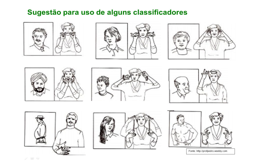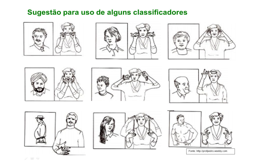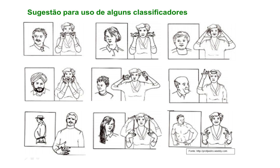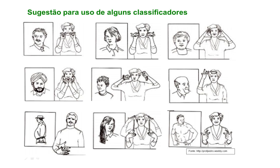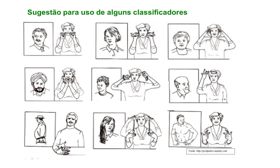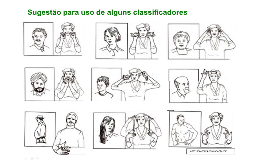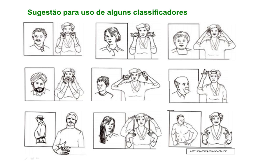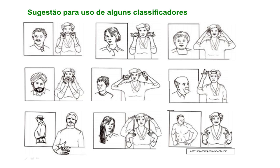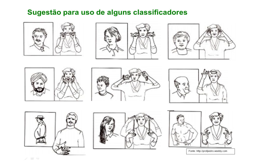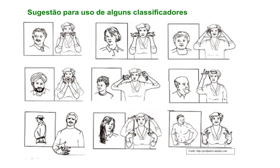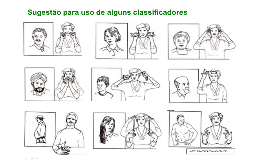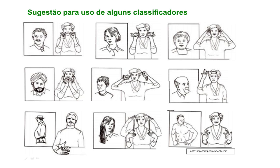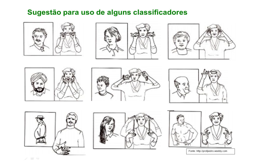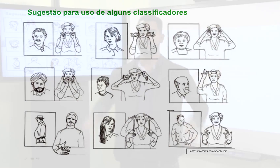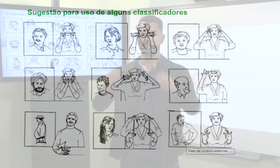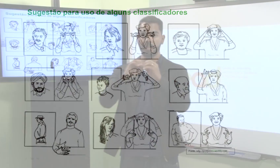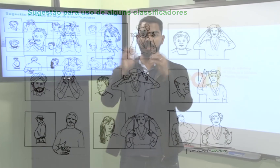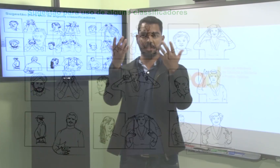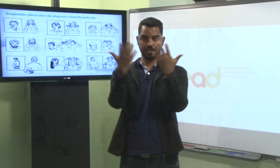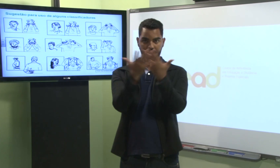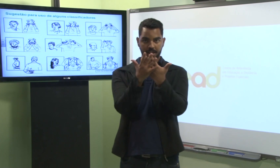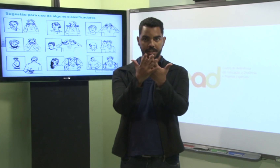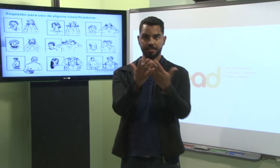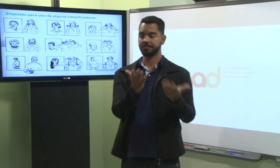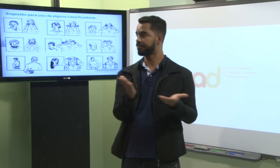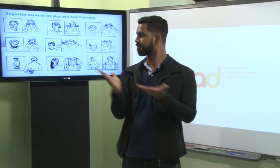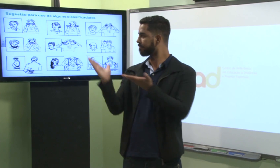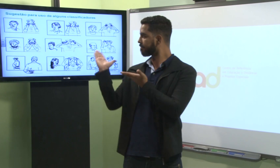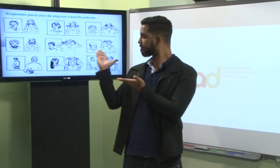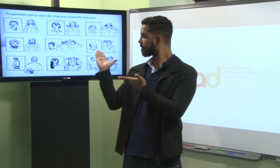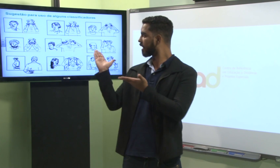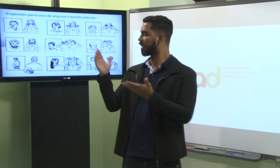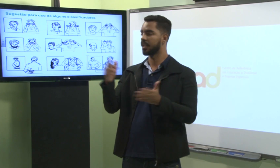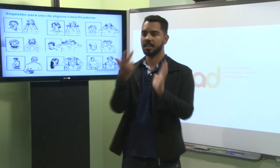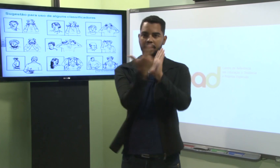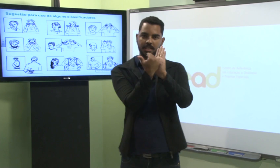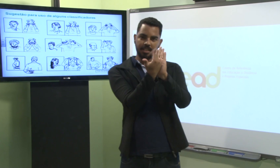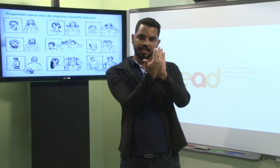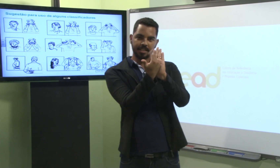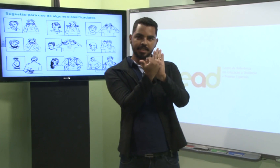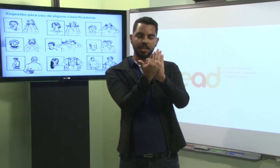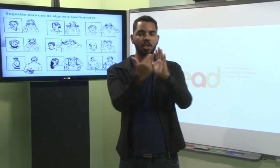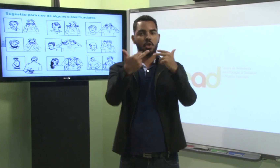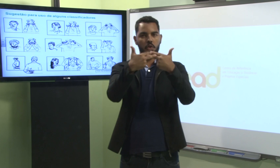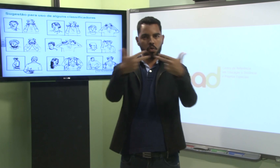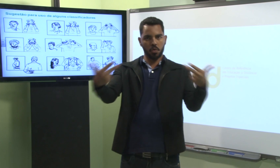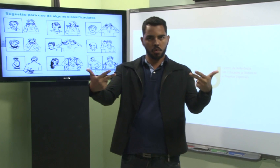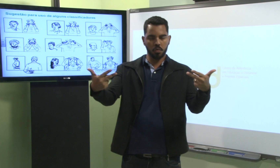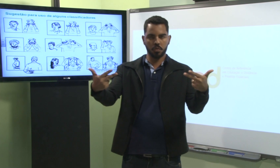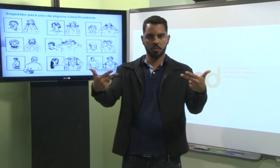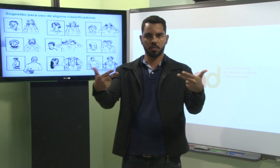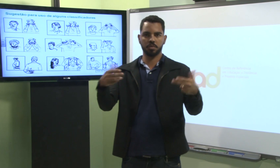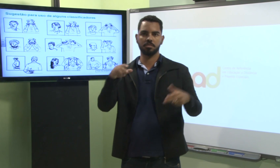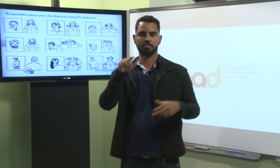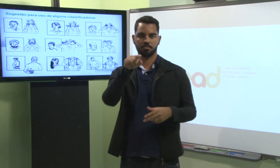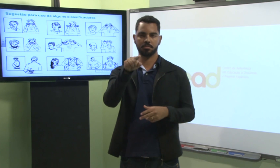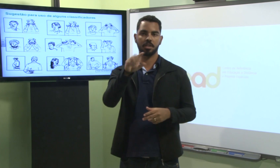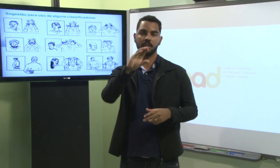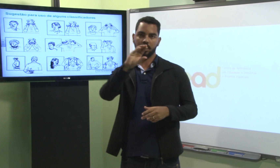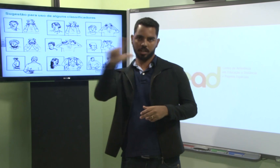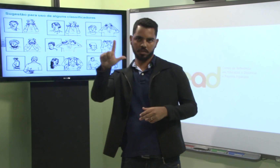Bom, e aqui neste slide temos algumas gravuras de coisas que são comumente interpretadas e sofrem o recurso